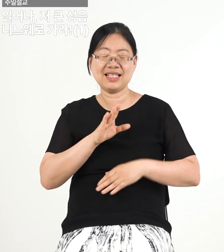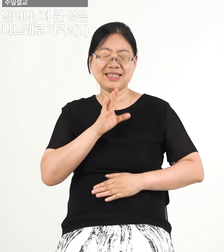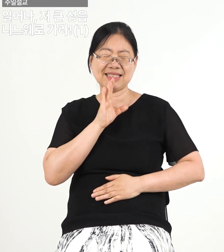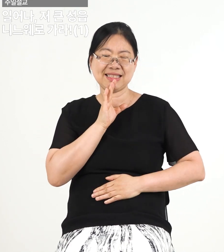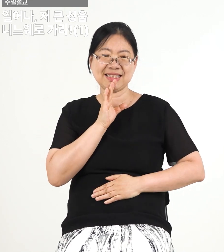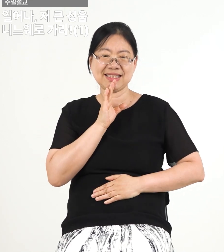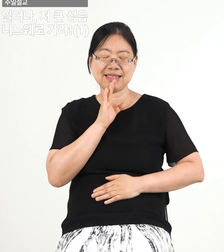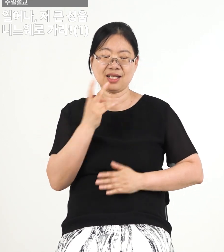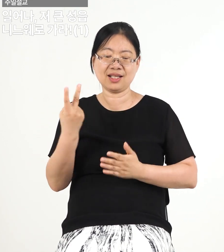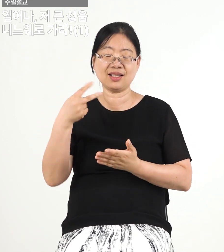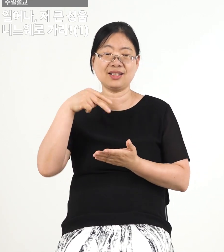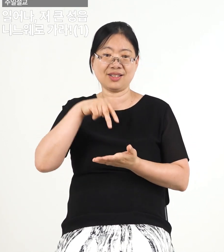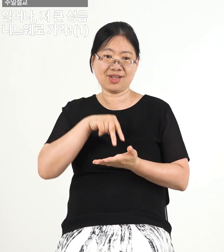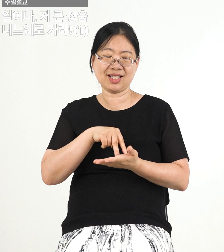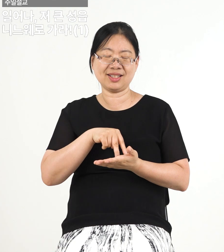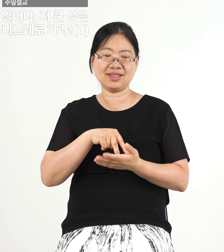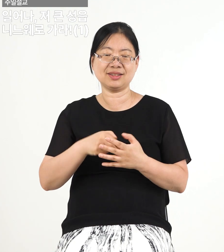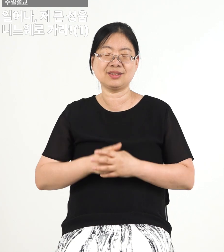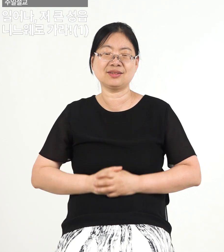진정으로 일어나는